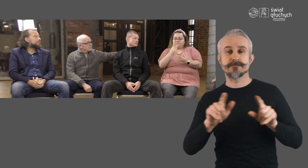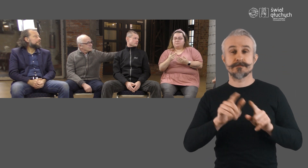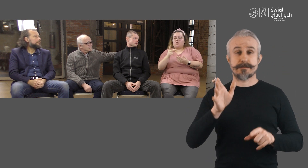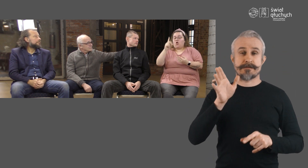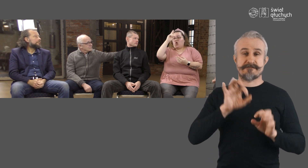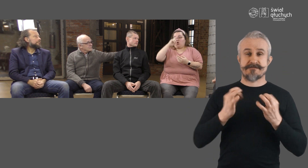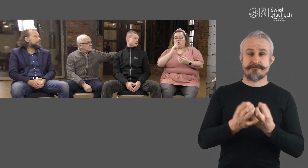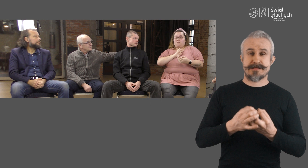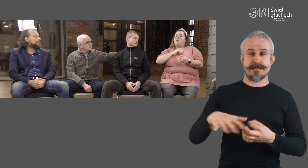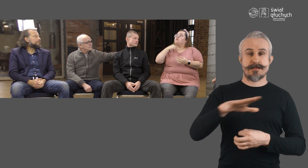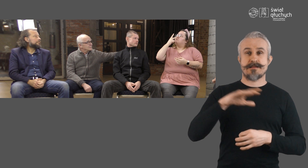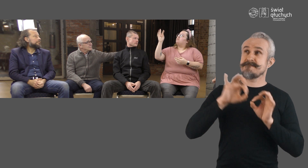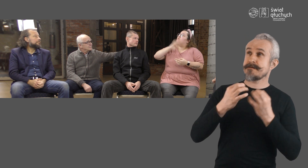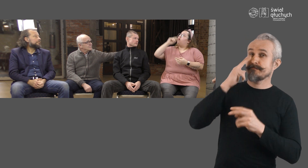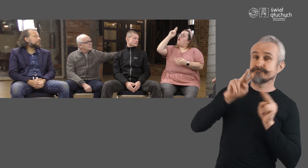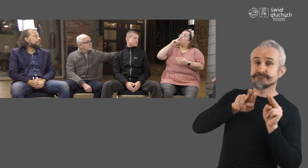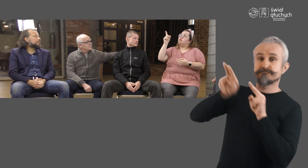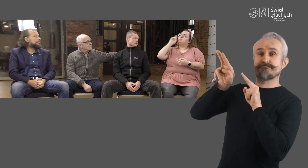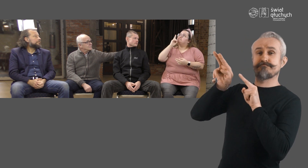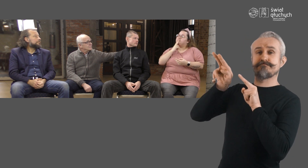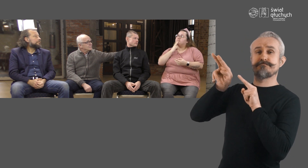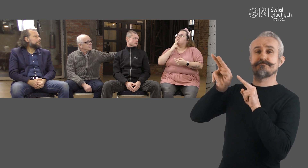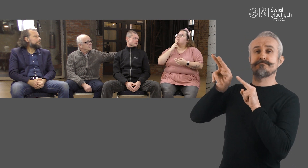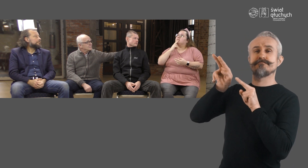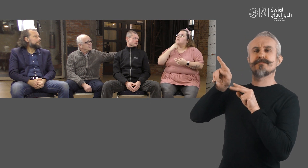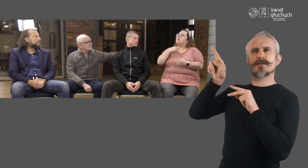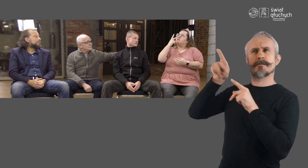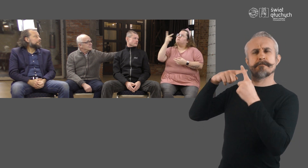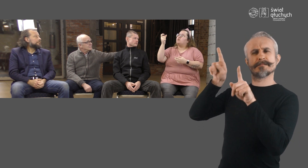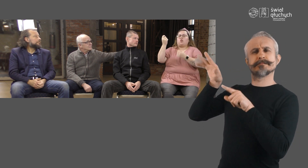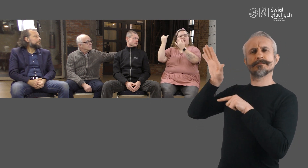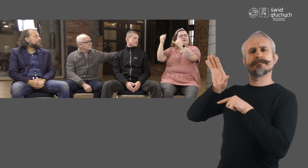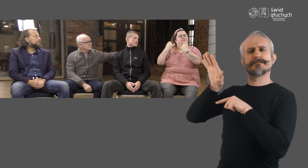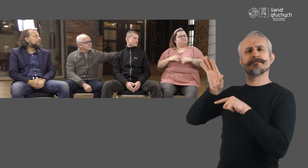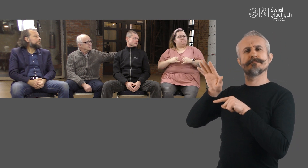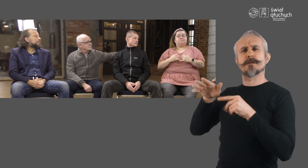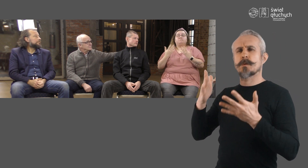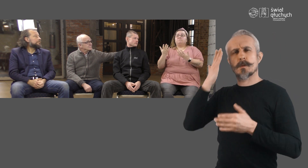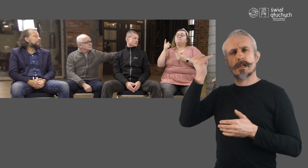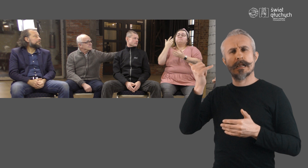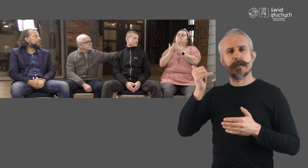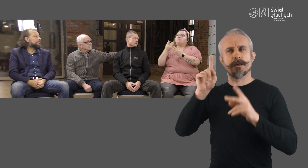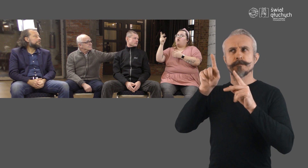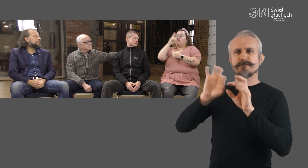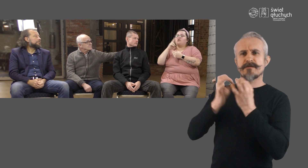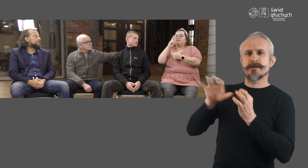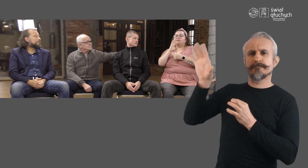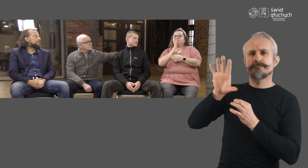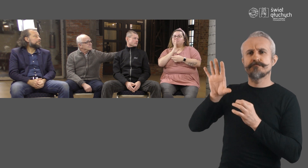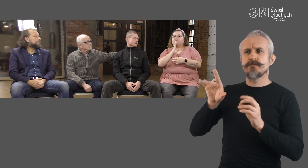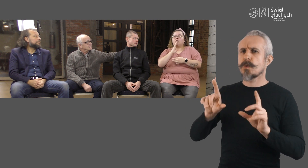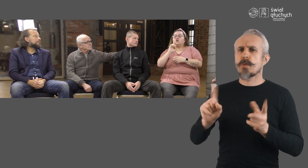Dlaczego? No, widzę, że moi rodzice są głusi i widzę, że troszeczkę jest